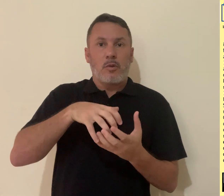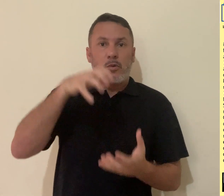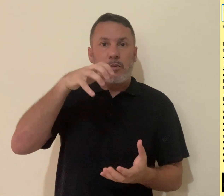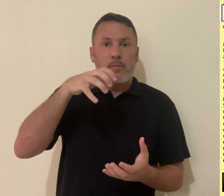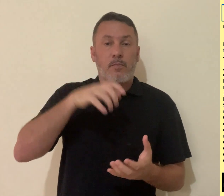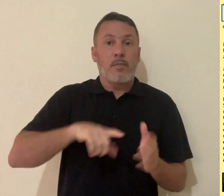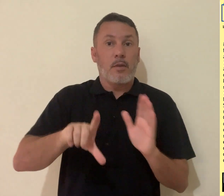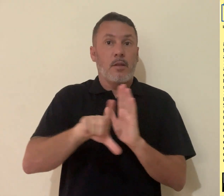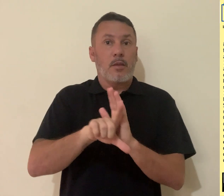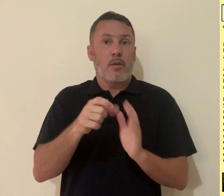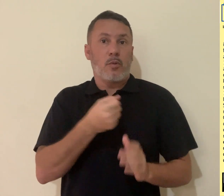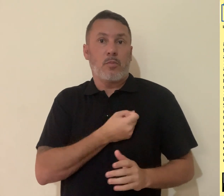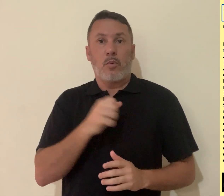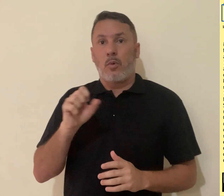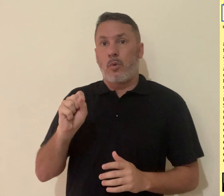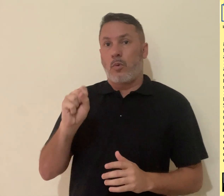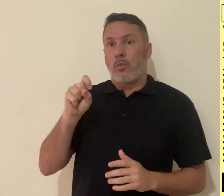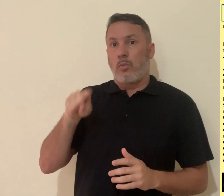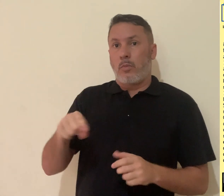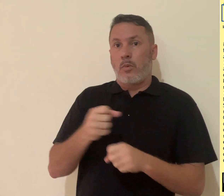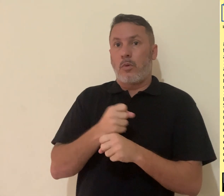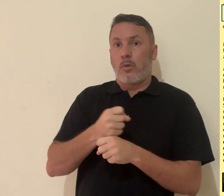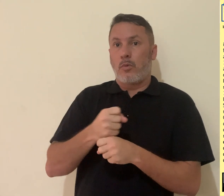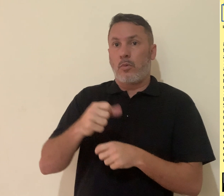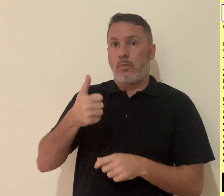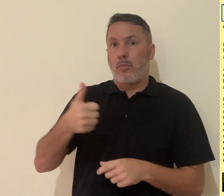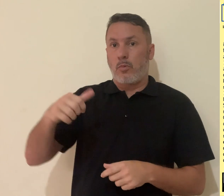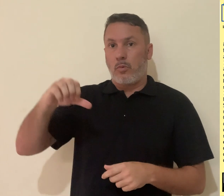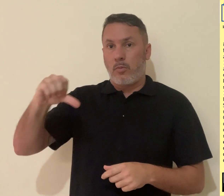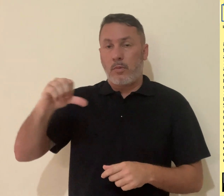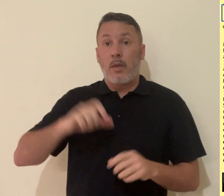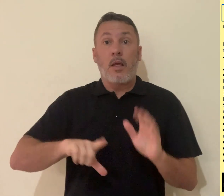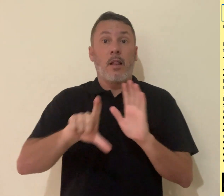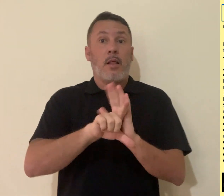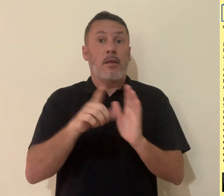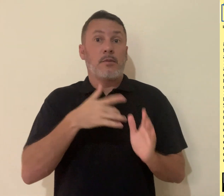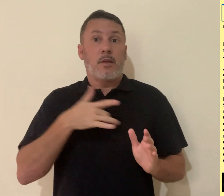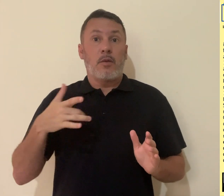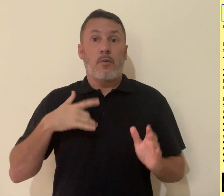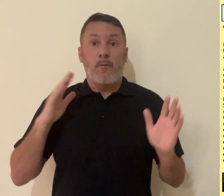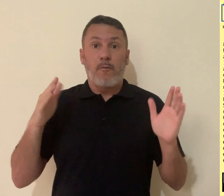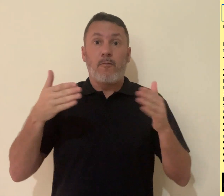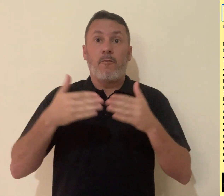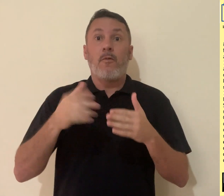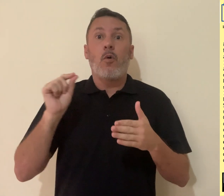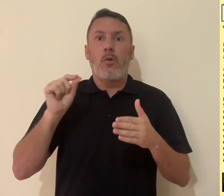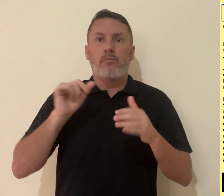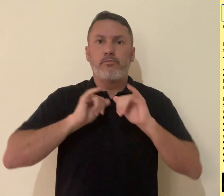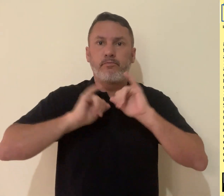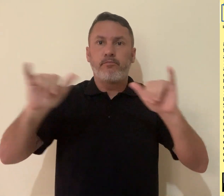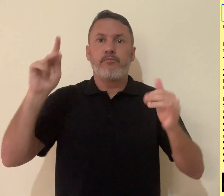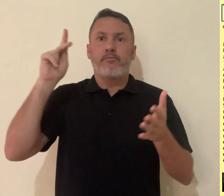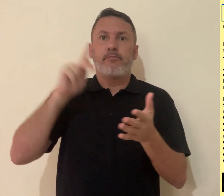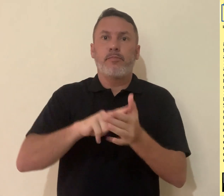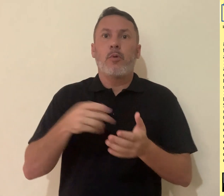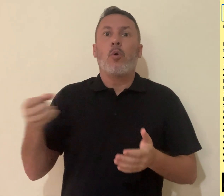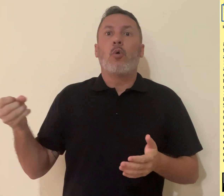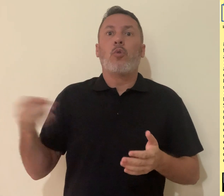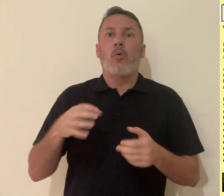lei 8080 de 90 lei orgânica da saúde em razão da declaração da pandemia do novo coronavírus